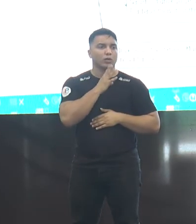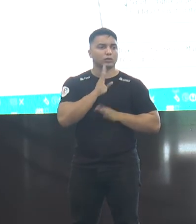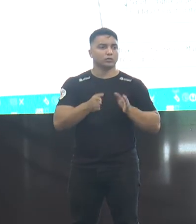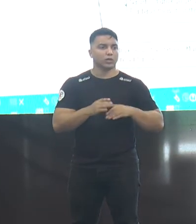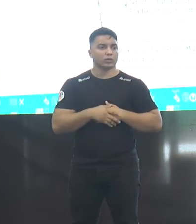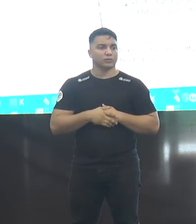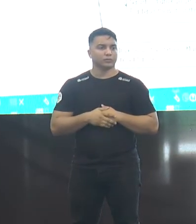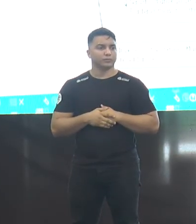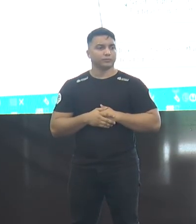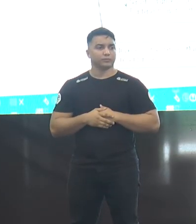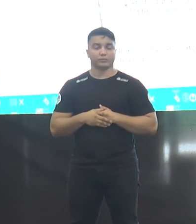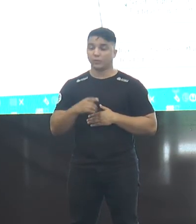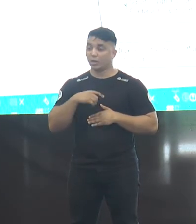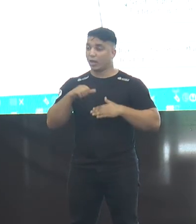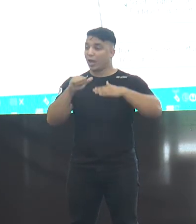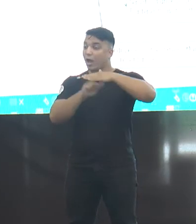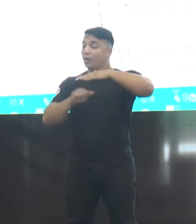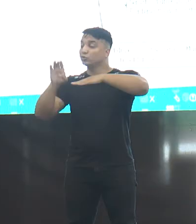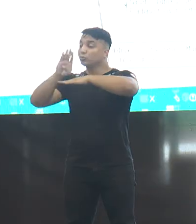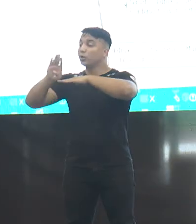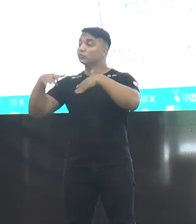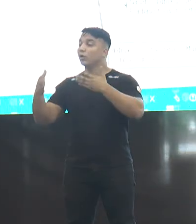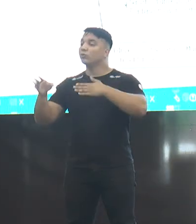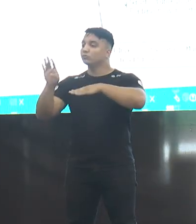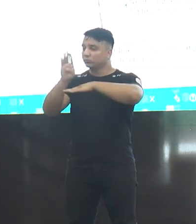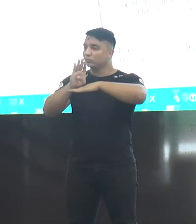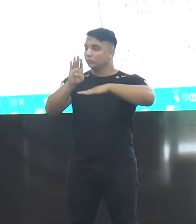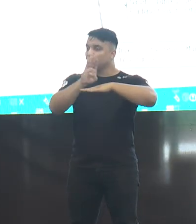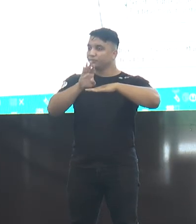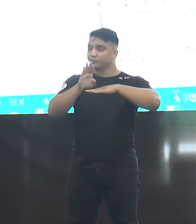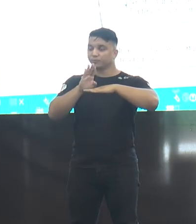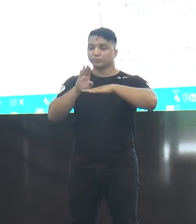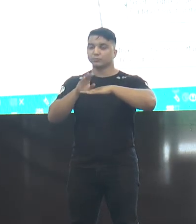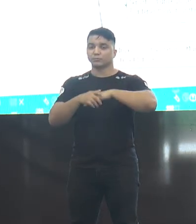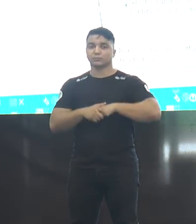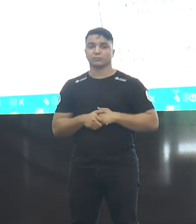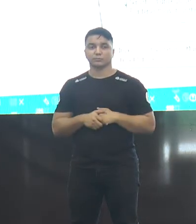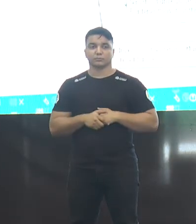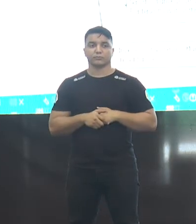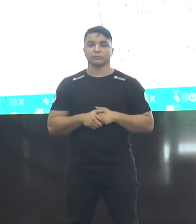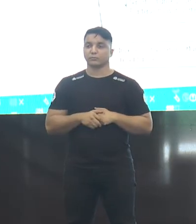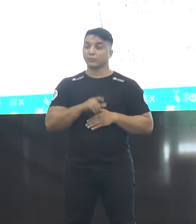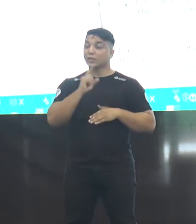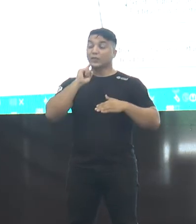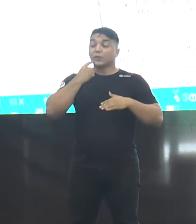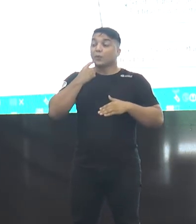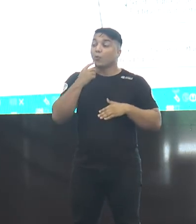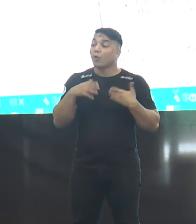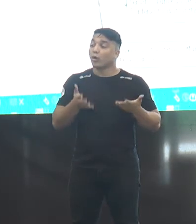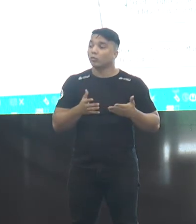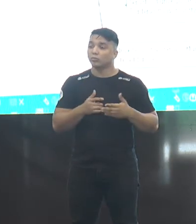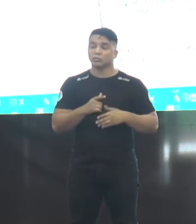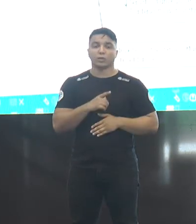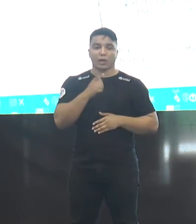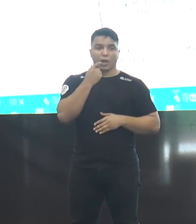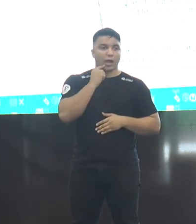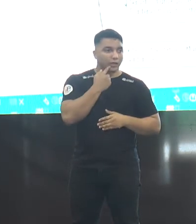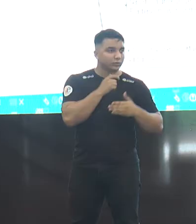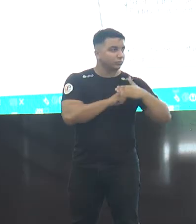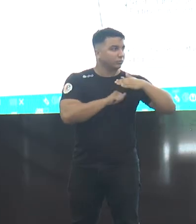viu. É ácido ou é base? É o quê? Limão.